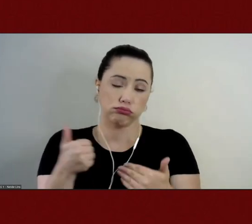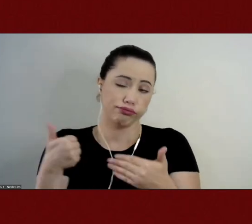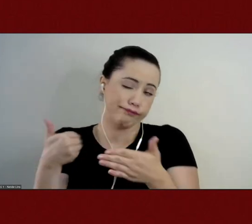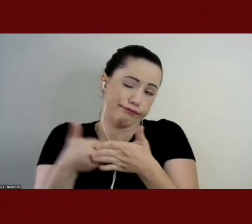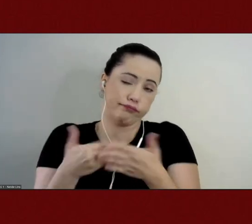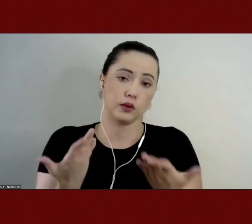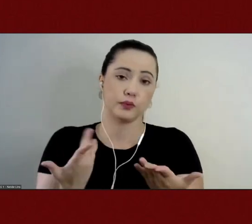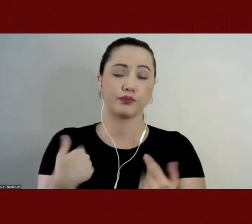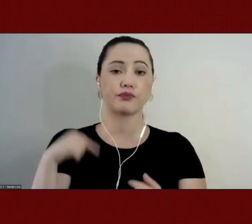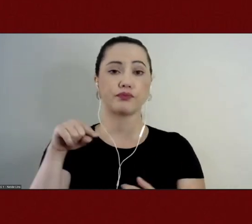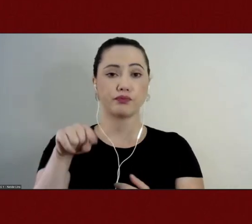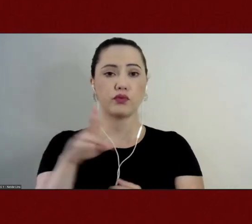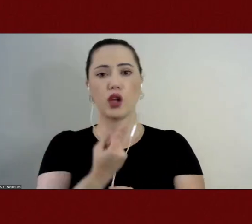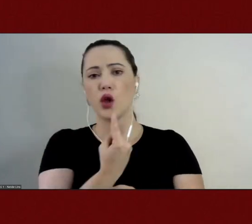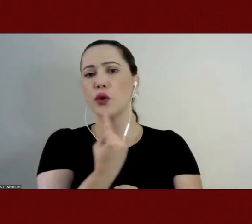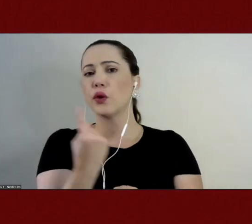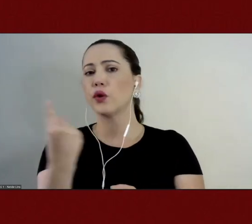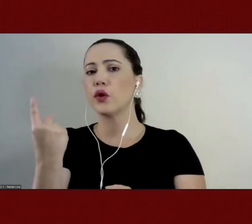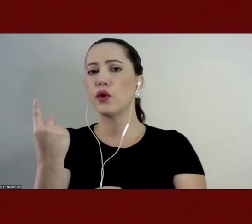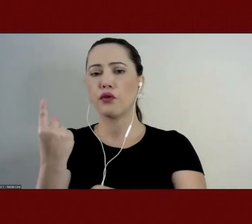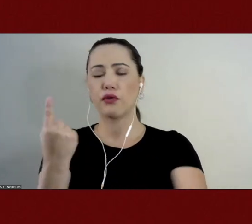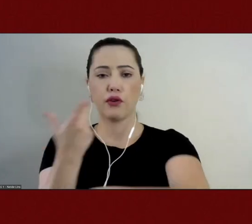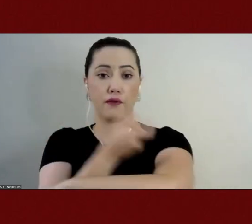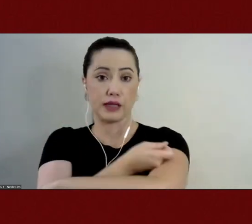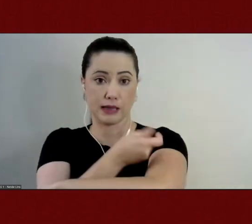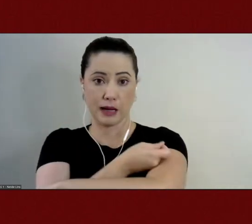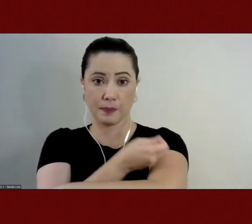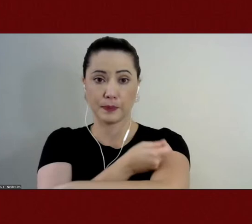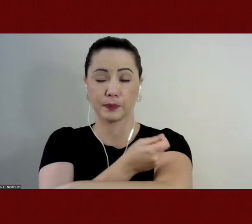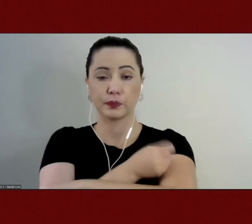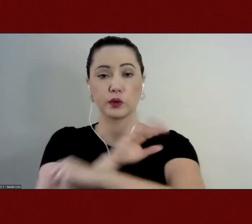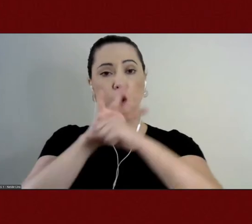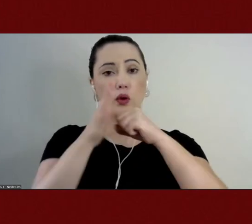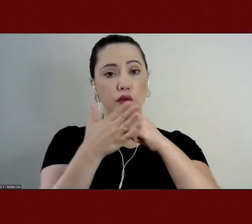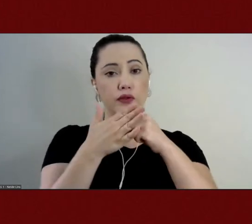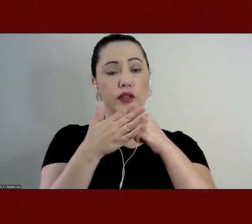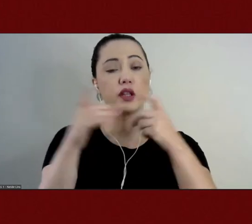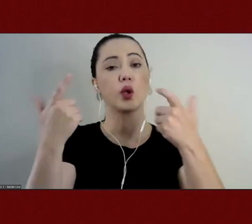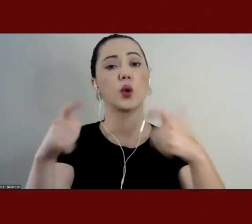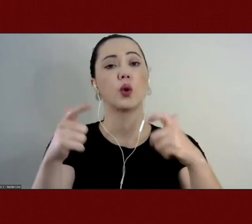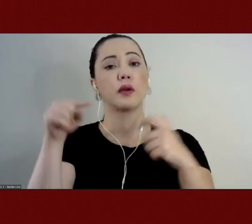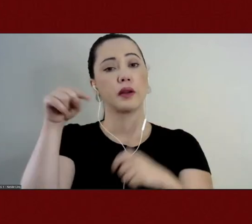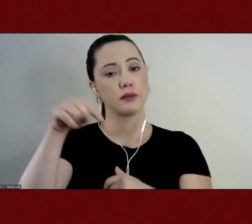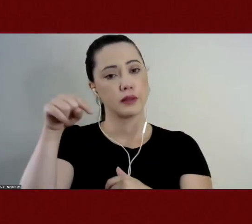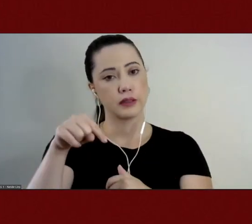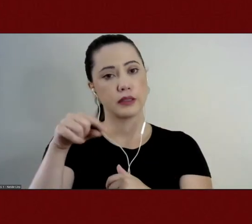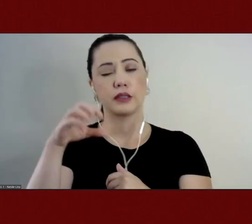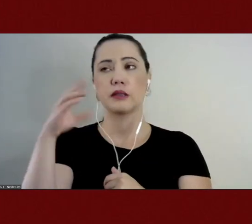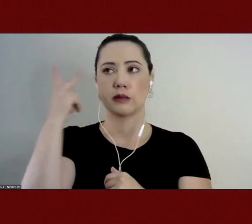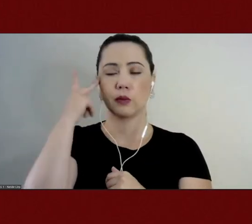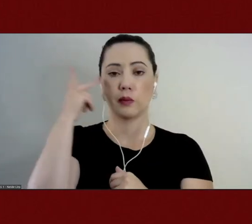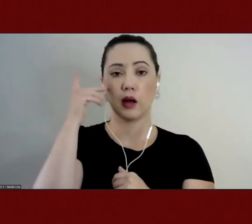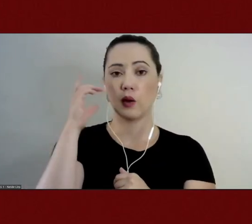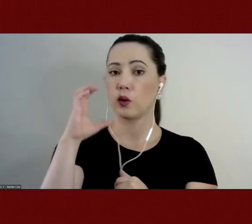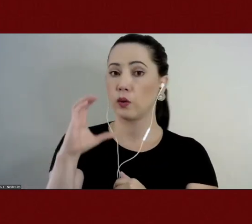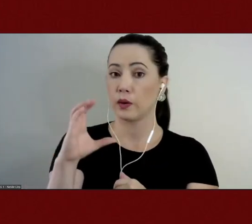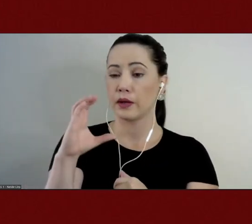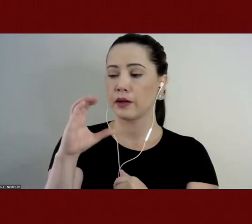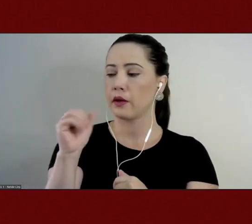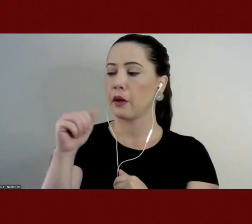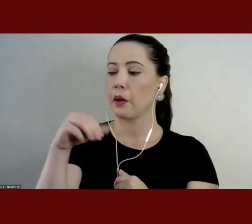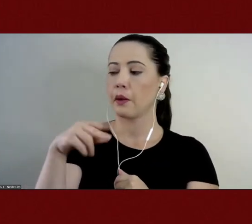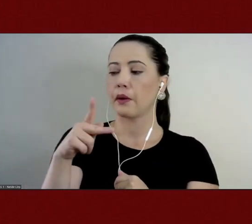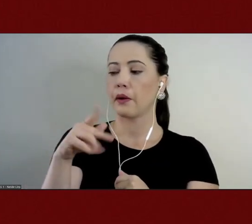Eu fui tomar vacina da Covid num bairro aqui da periferia de Campinas. E ali a gente